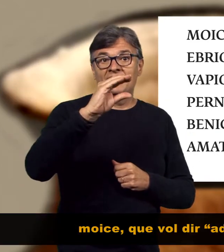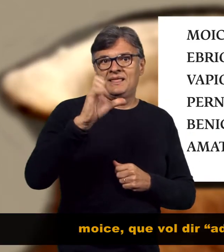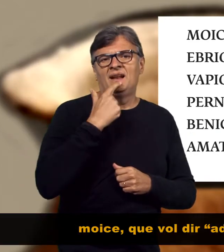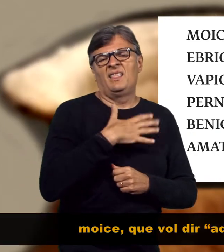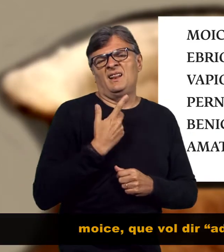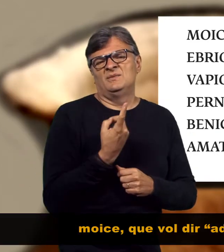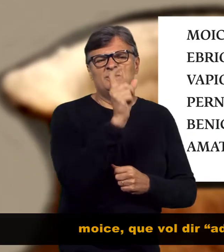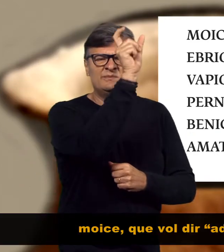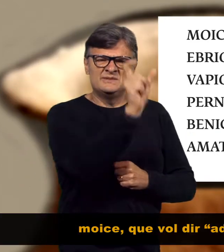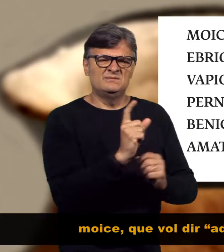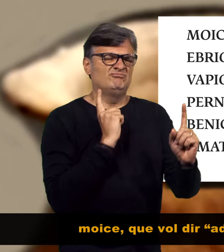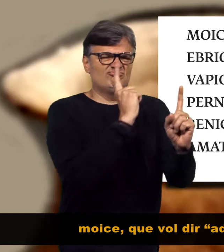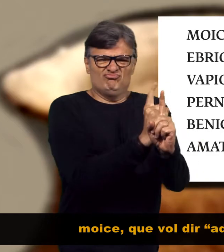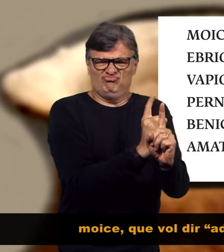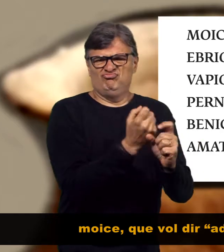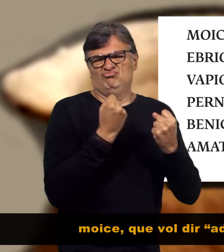que vol dir adúlter, equival a 3.